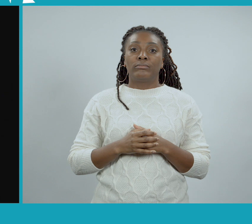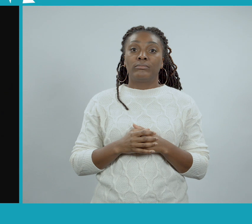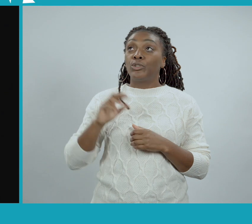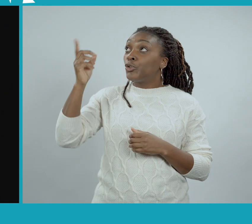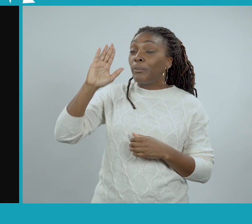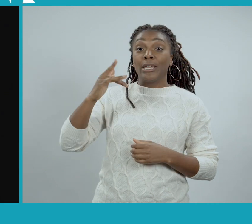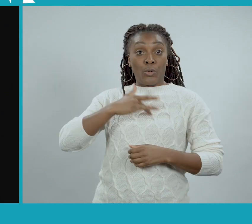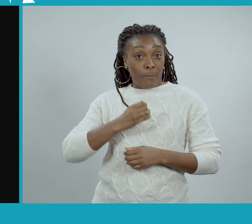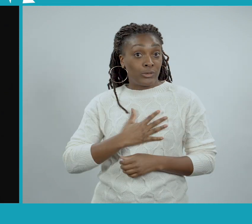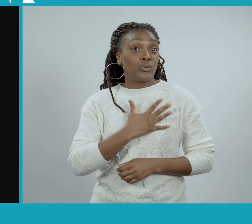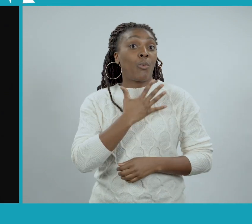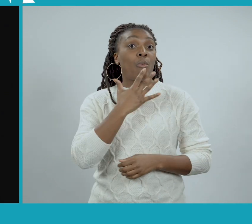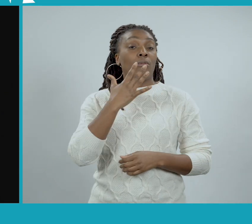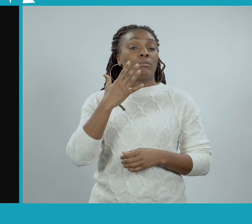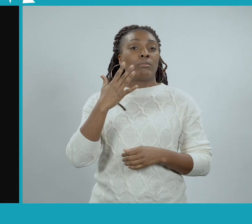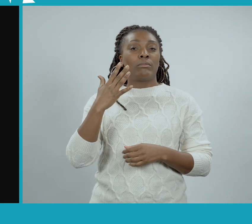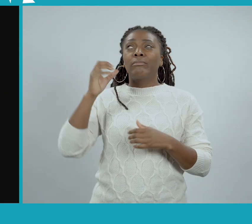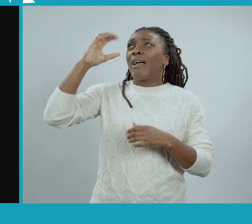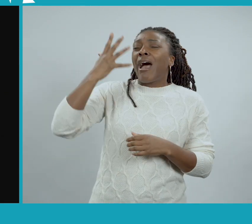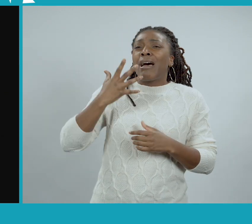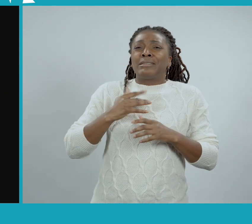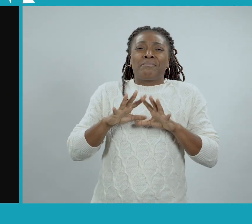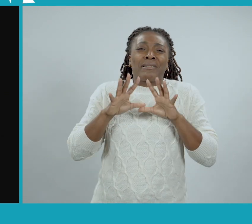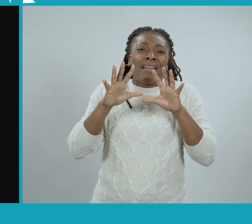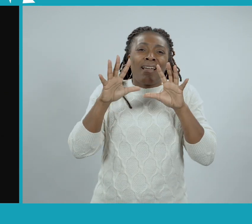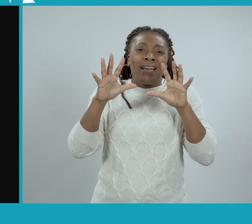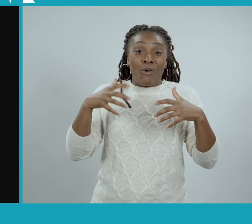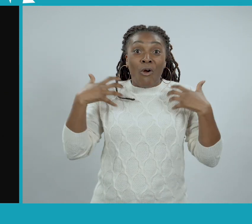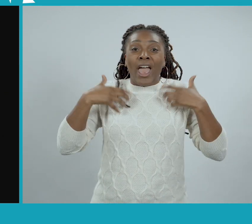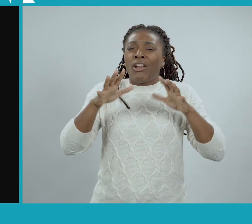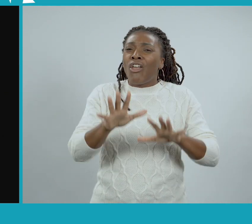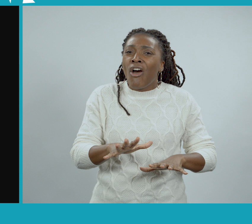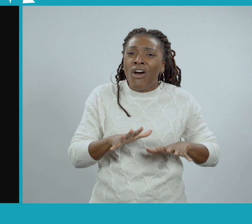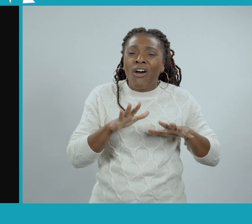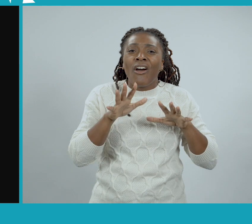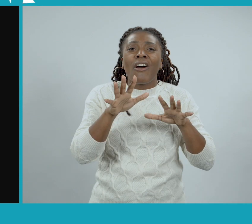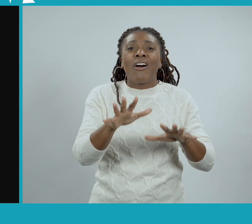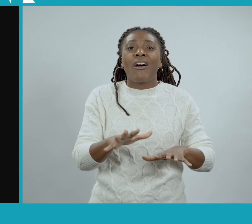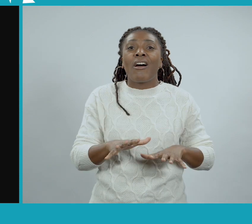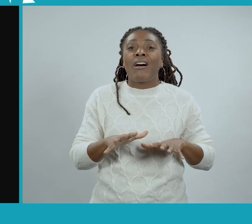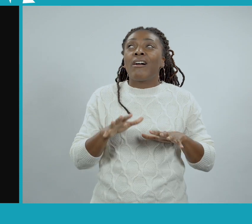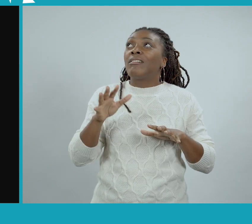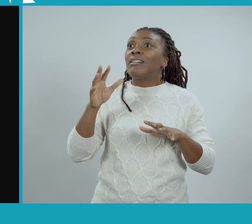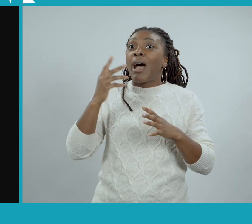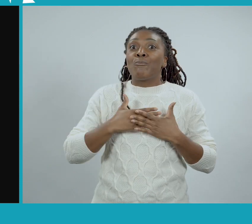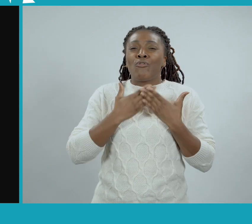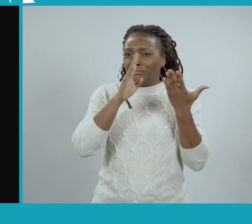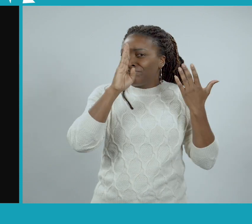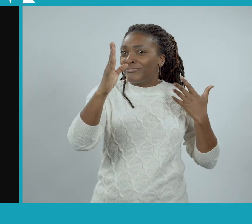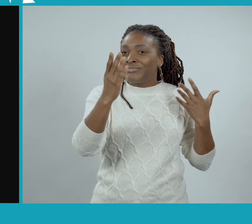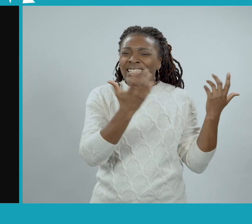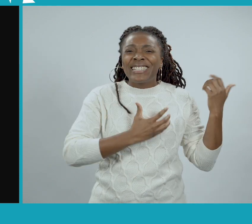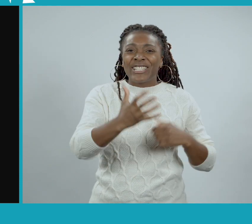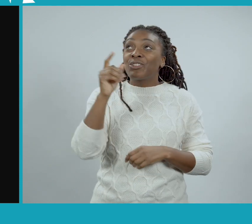cette façon. Compatissant et plein de grâce, lent à la colère, riche en